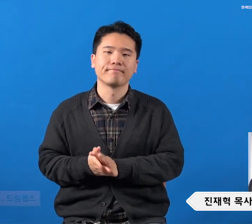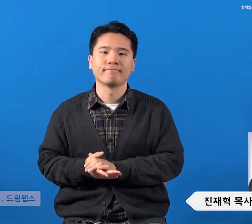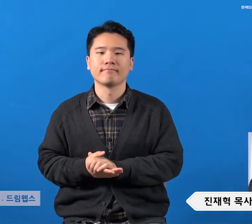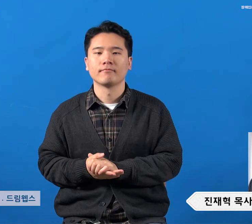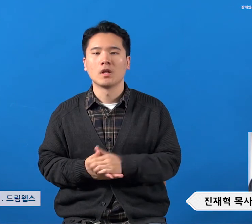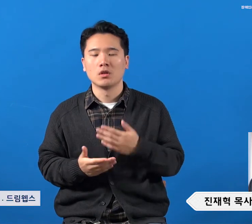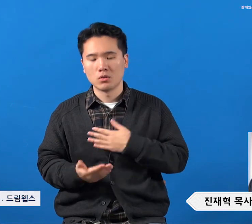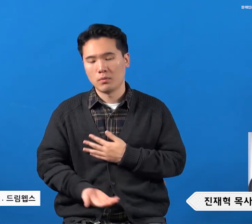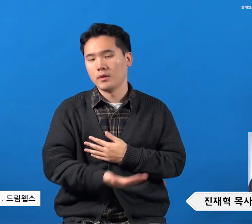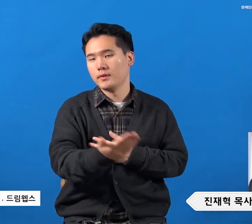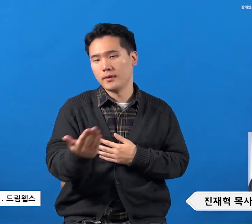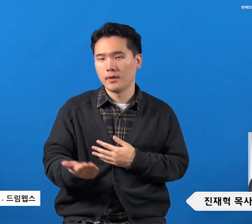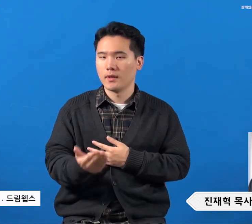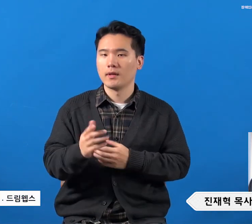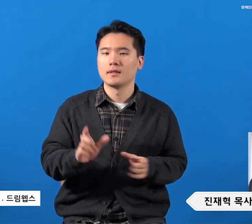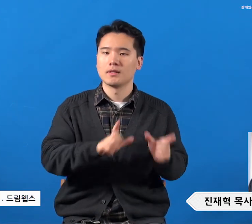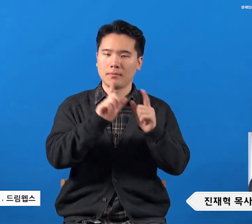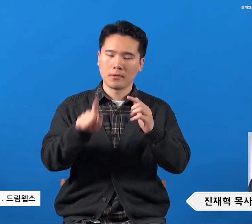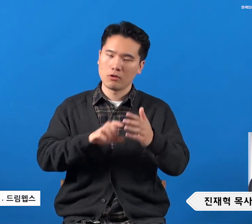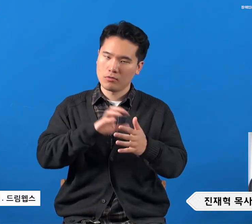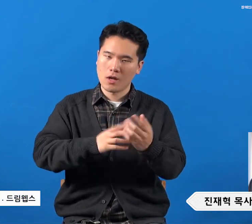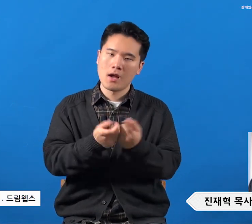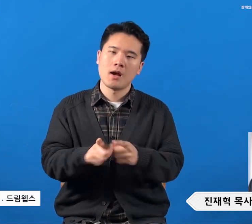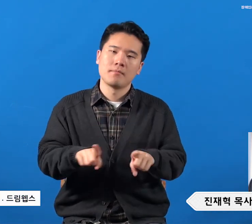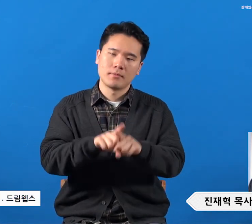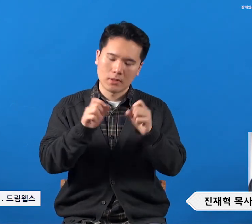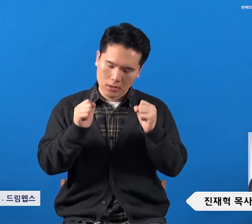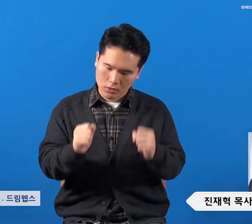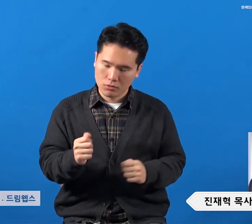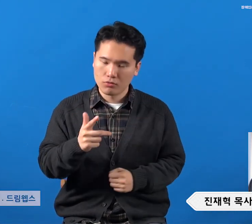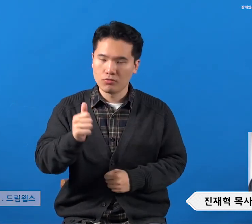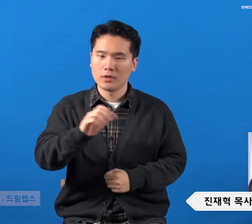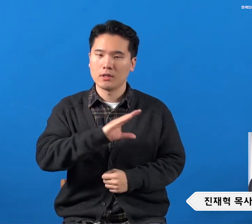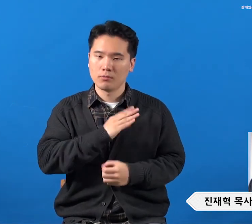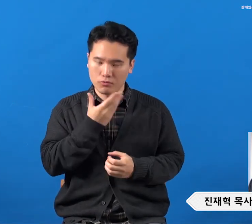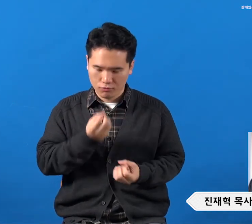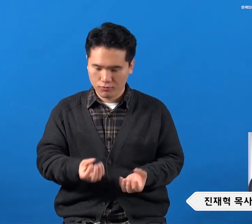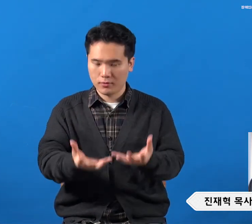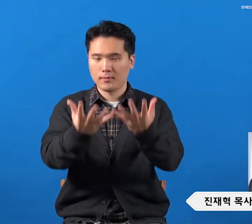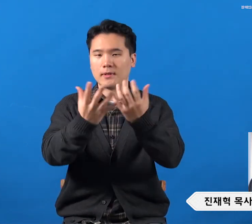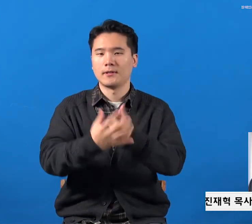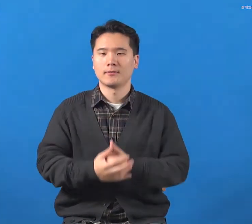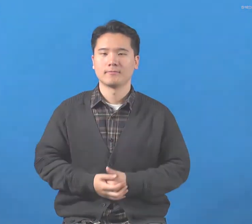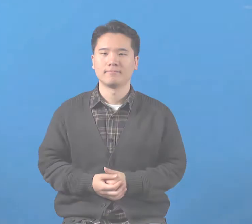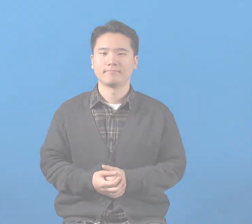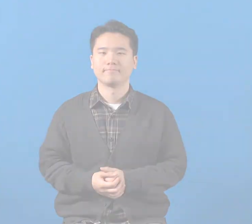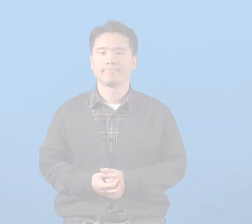떠남, 여러분과 제 삶 가운데 함께 하시기를 주의 이름으로 축원합니다.